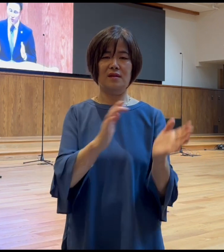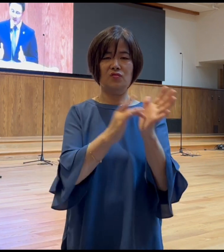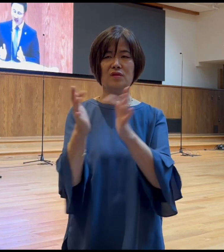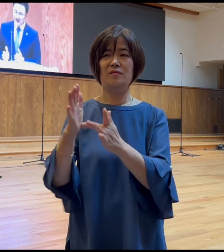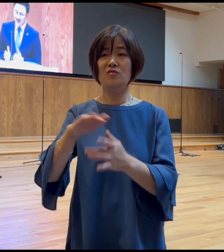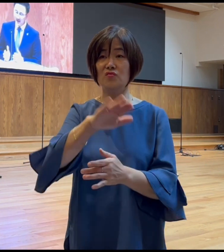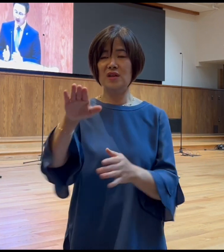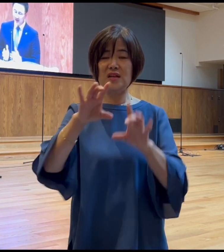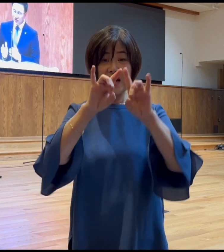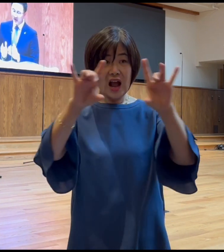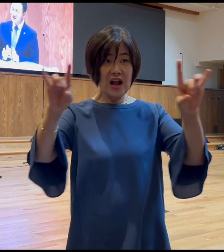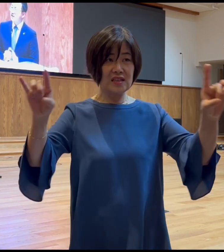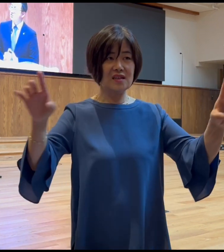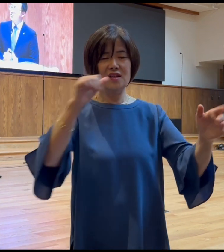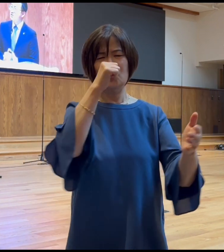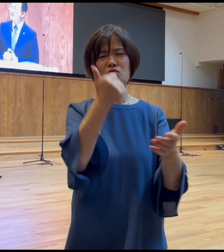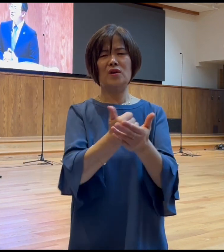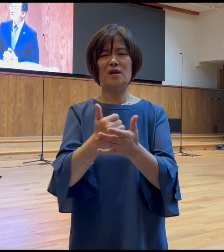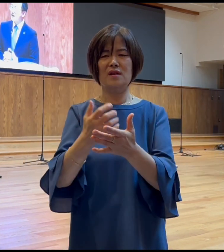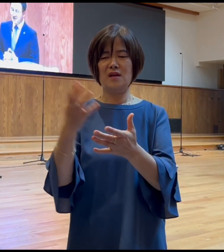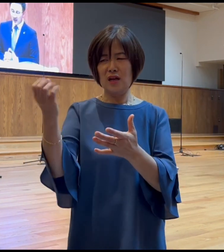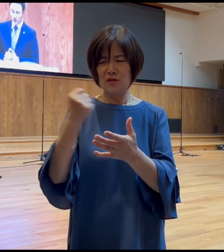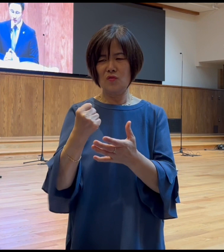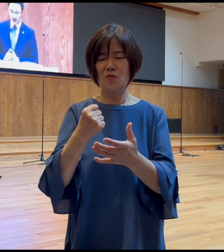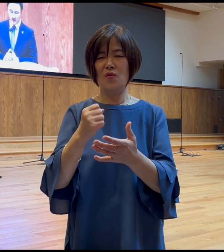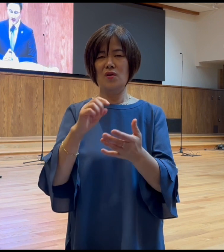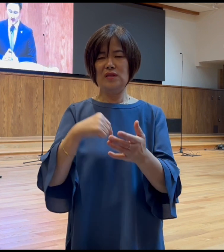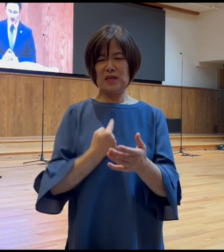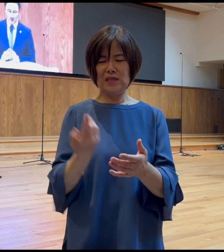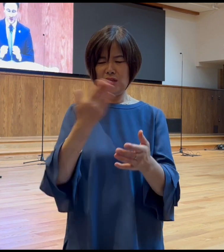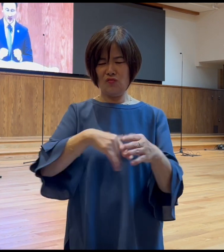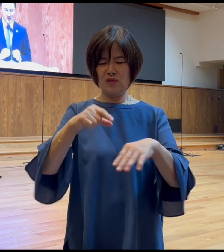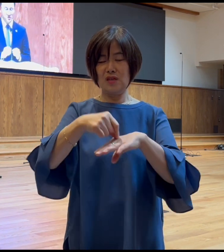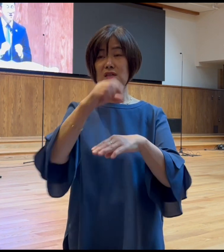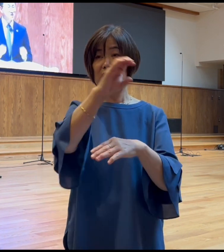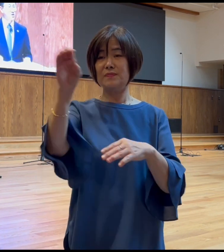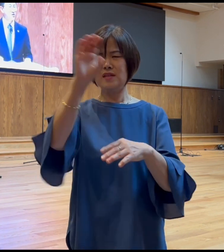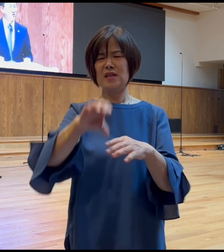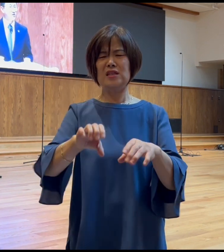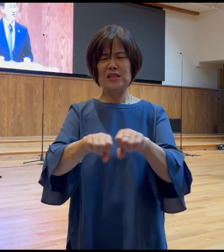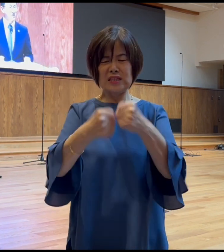예수님은 우리 각자의 죄를 안고 자신의 육체를